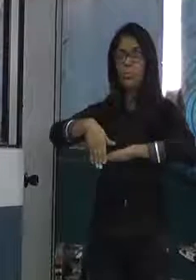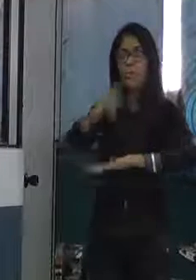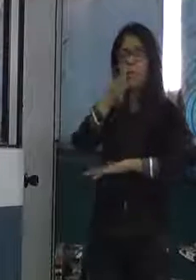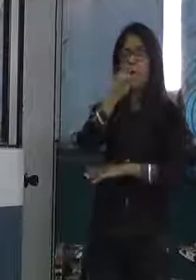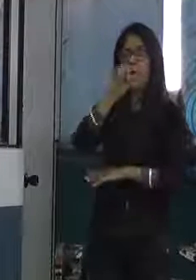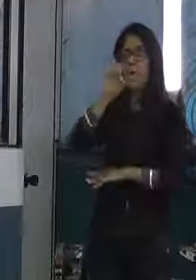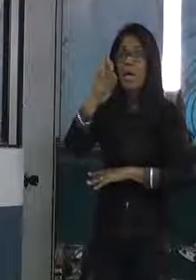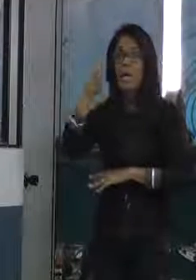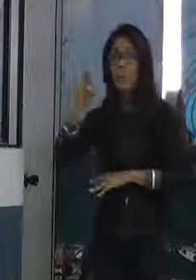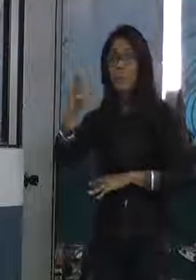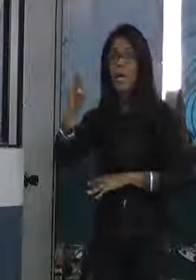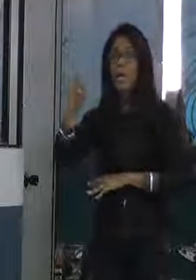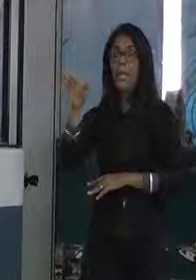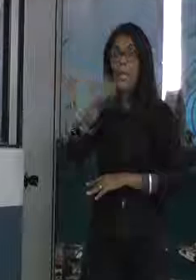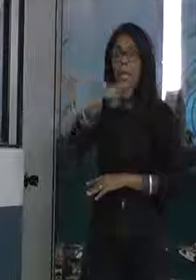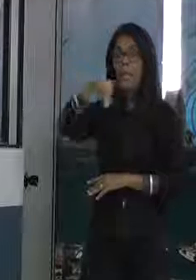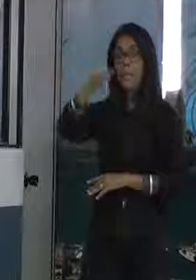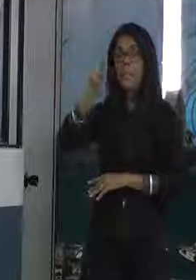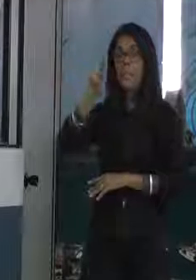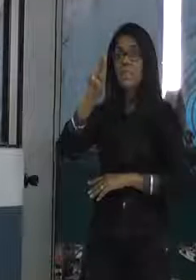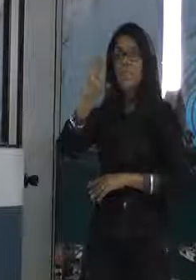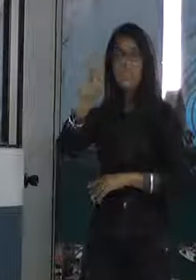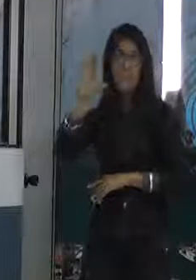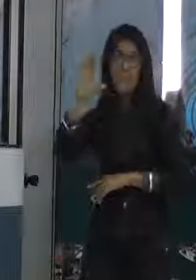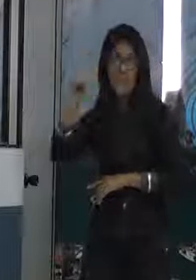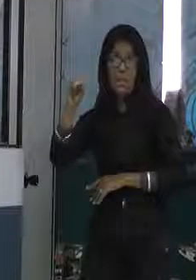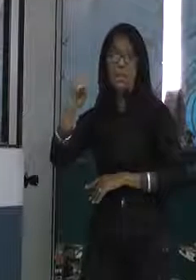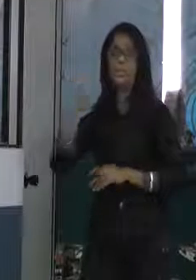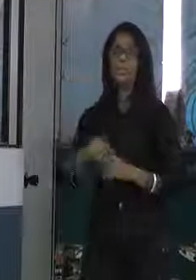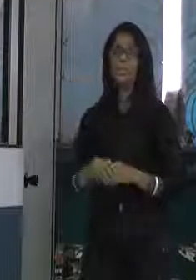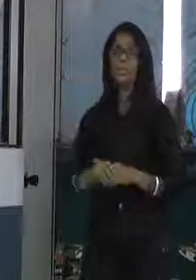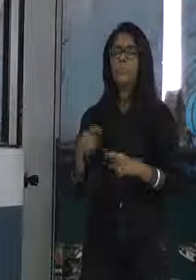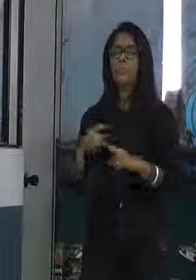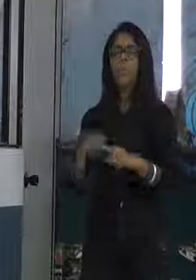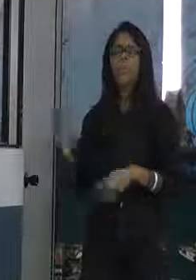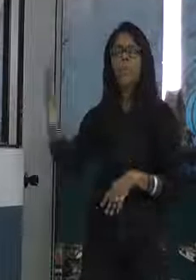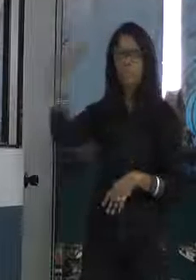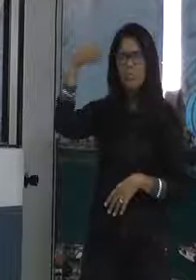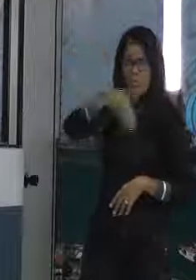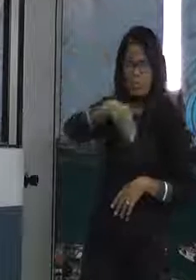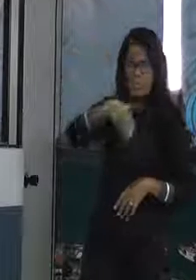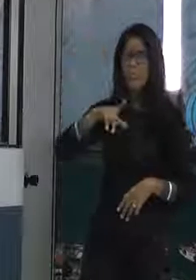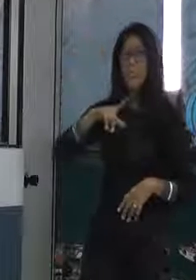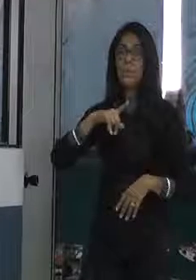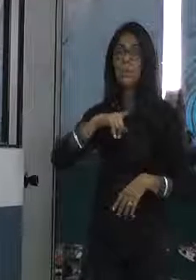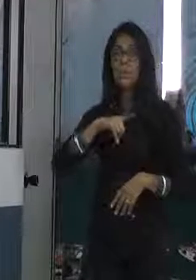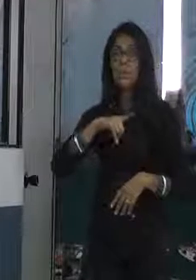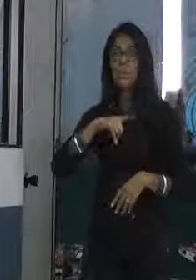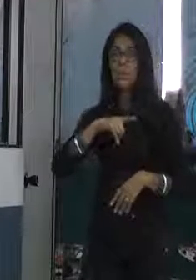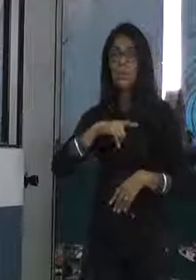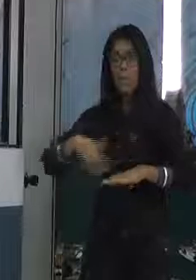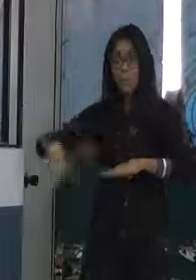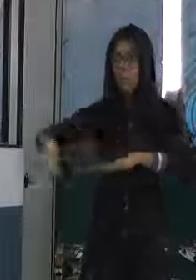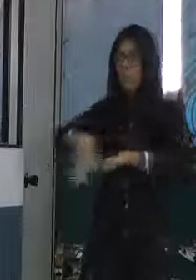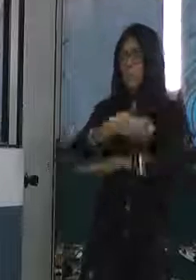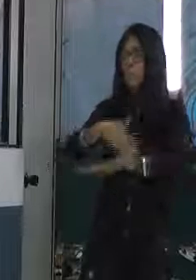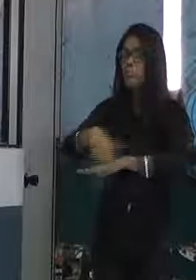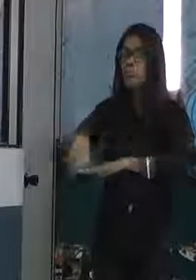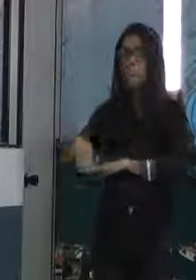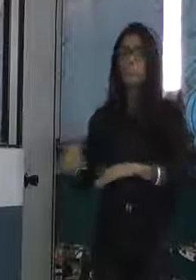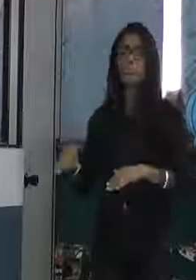onde a gente vai, tem água, vereador Eribar. O senhor está aí fazendo legal. Por que não tentarmos,